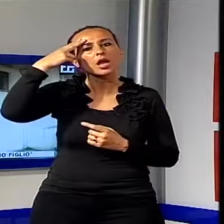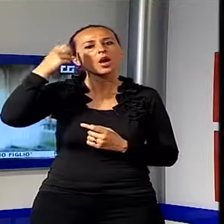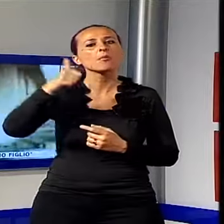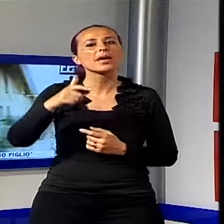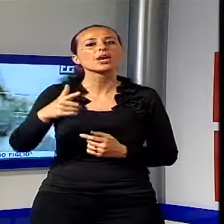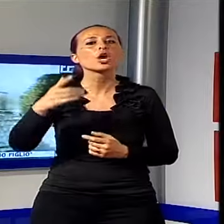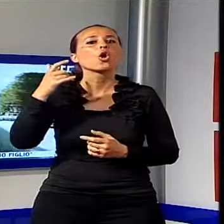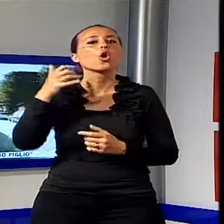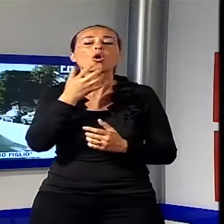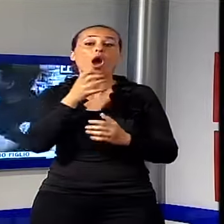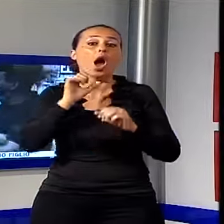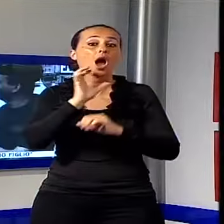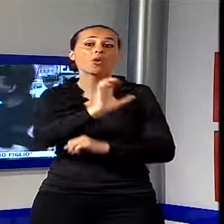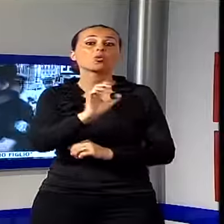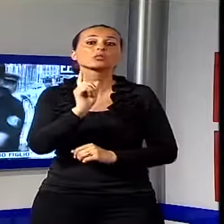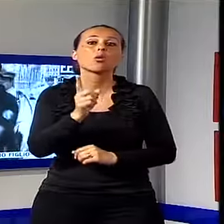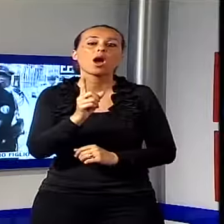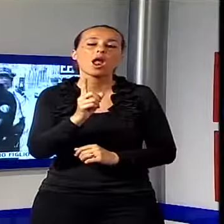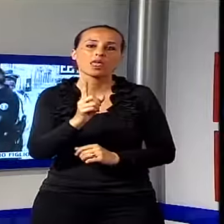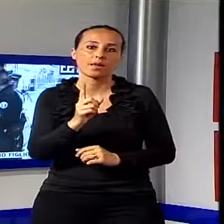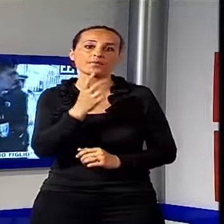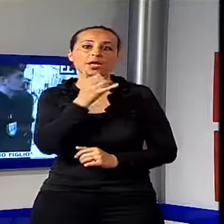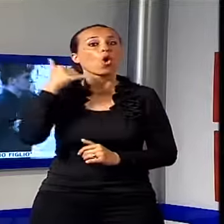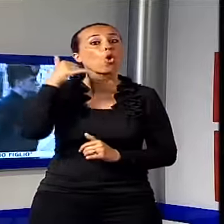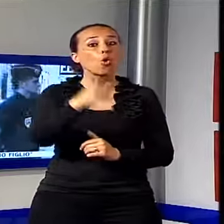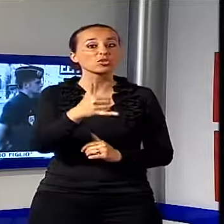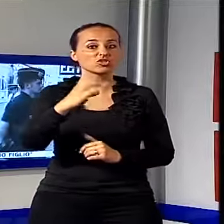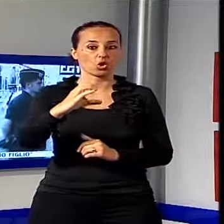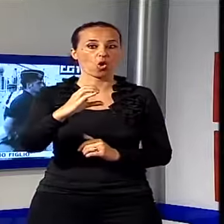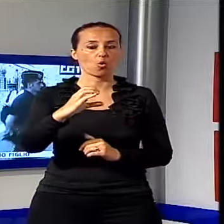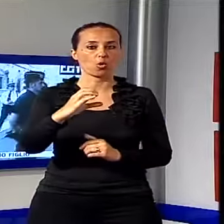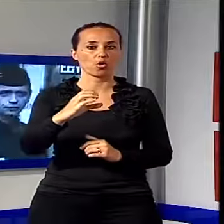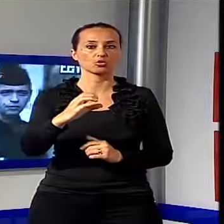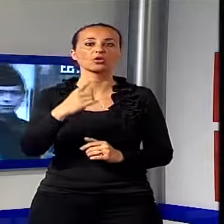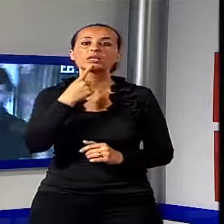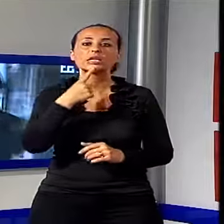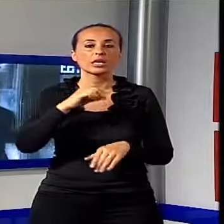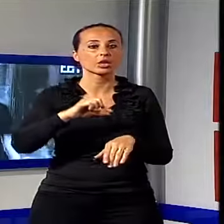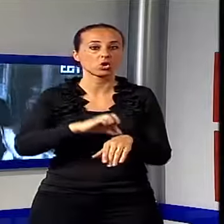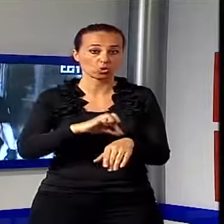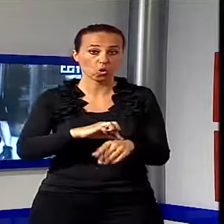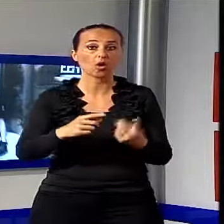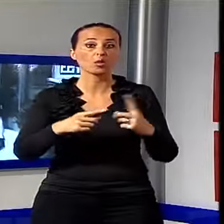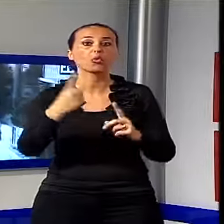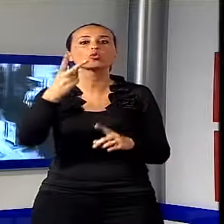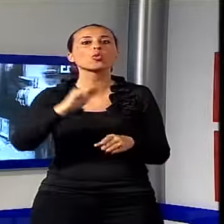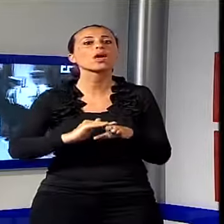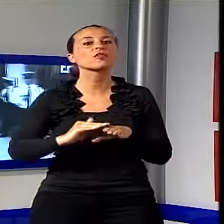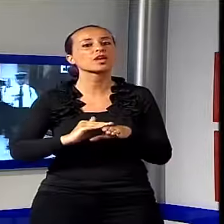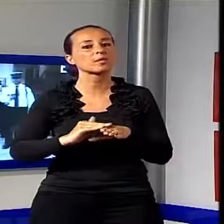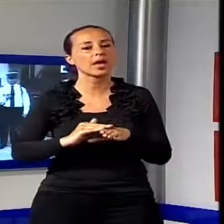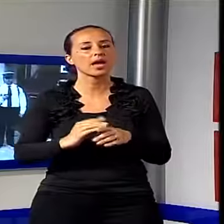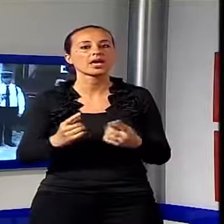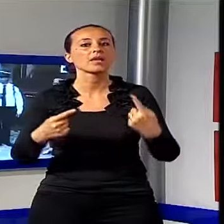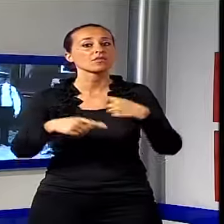sono imputati il medico del carcere e due infermiere, mentre l'ospedale civile di Grasse dovrà rispondere civilmente dal